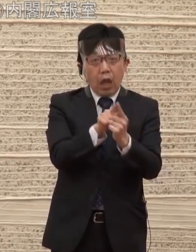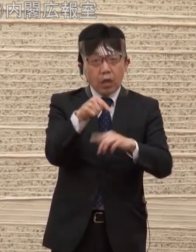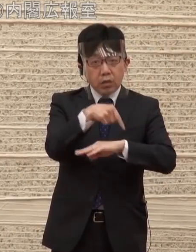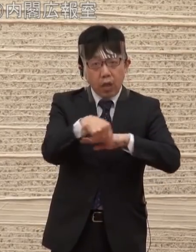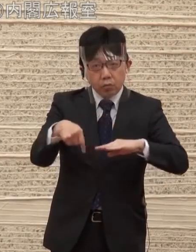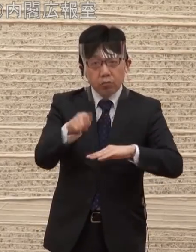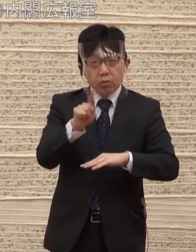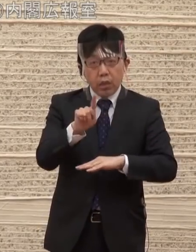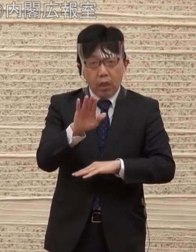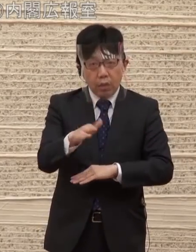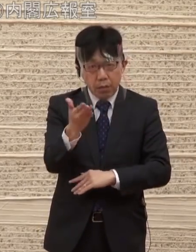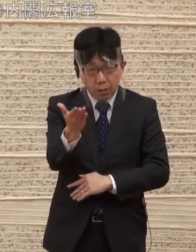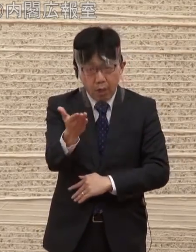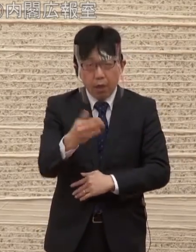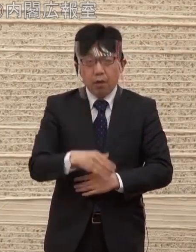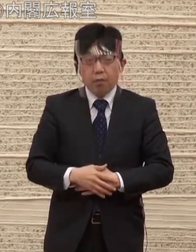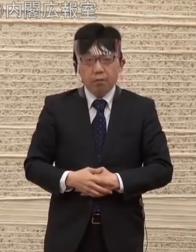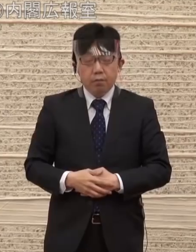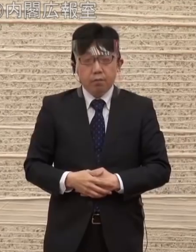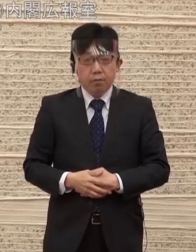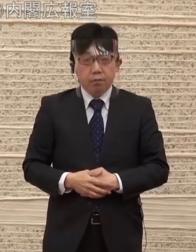考えかを聞かせてください